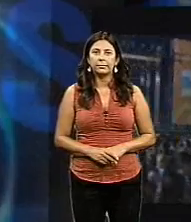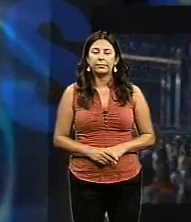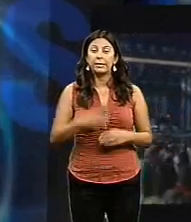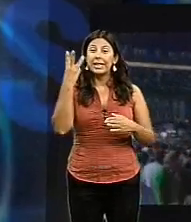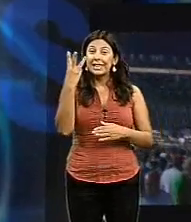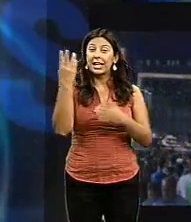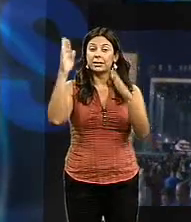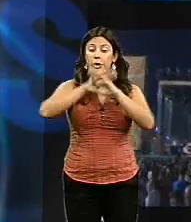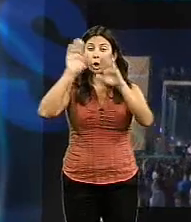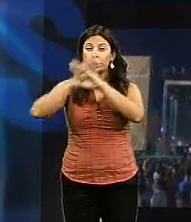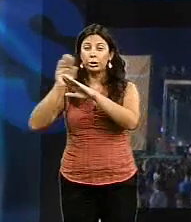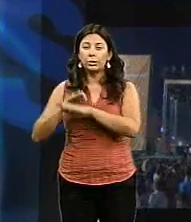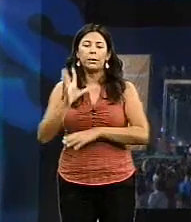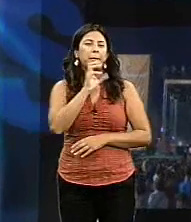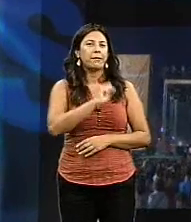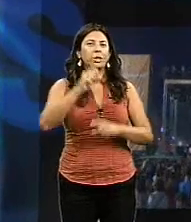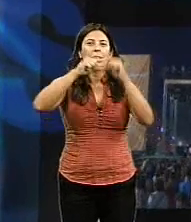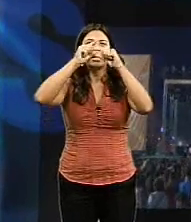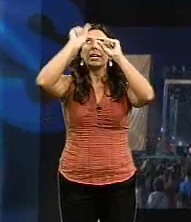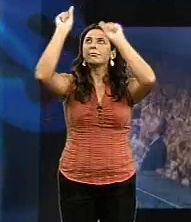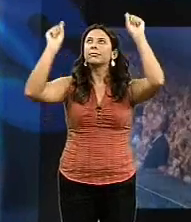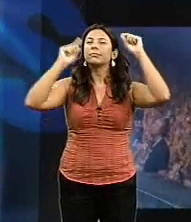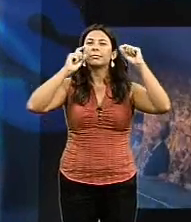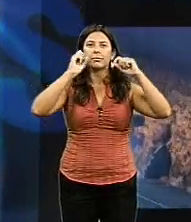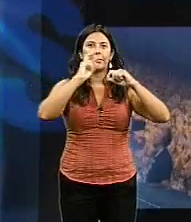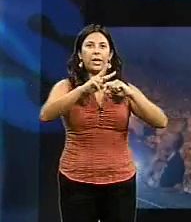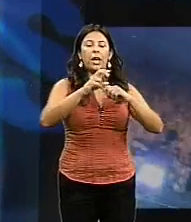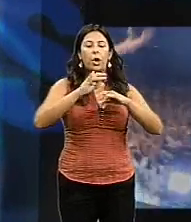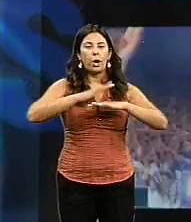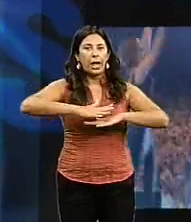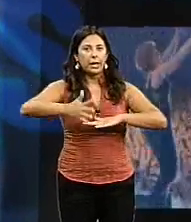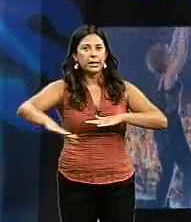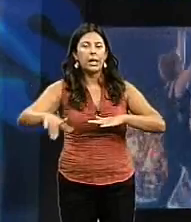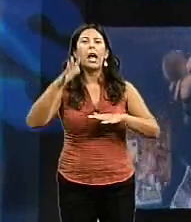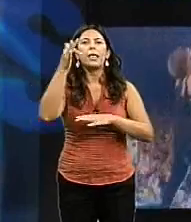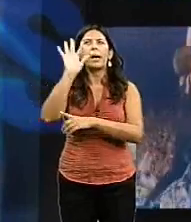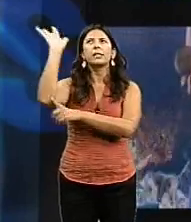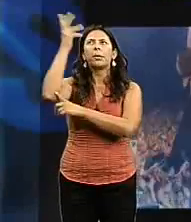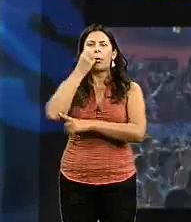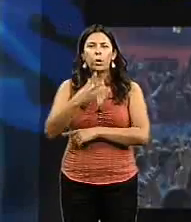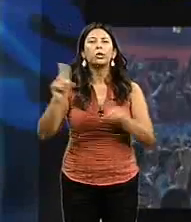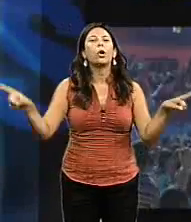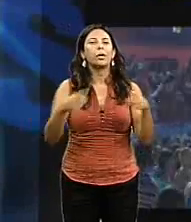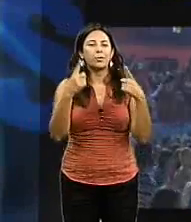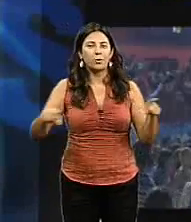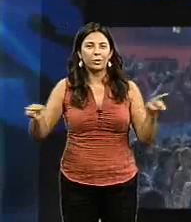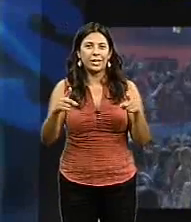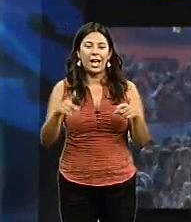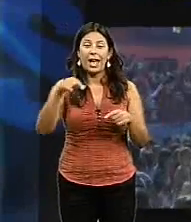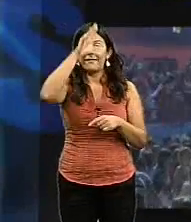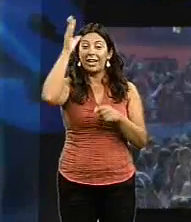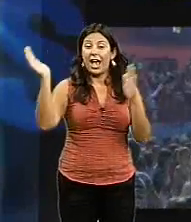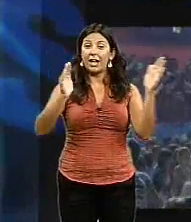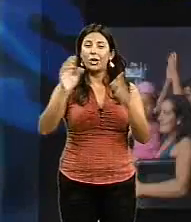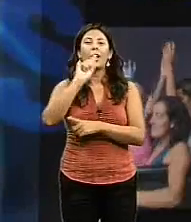3 noches espectaculares bajo las estrellas, en plena arena, acompañadas por el buen tiempo y por la música. Un verano más se repite el